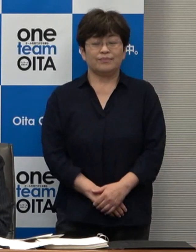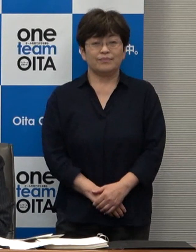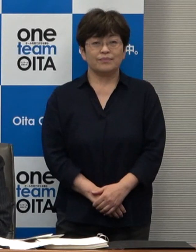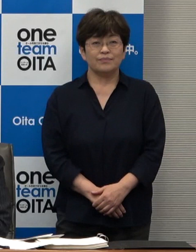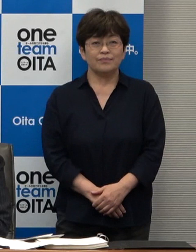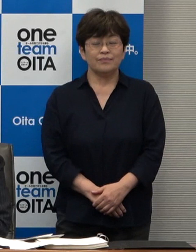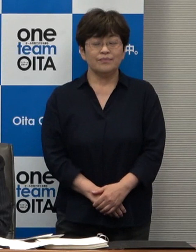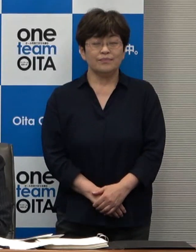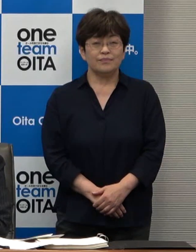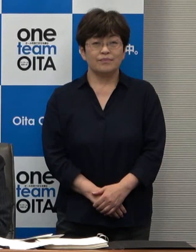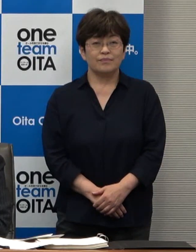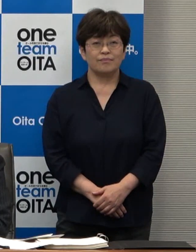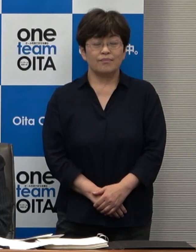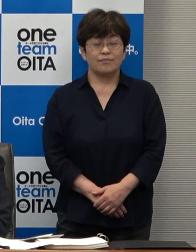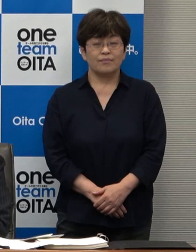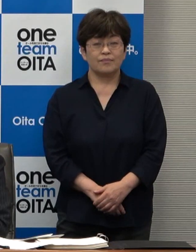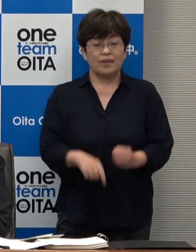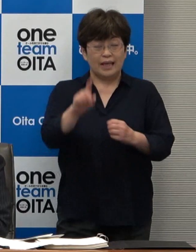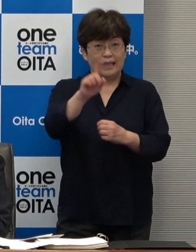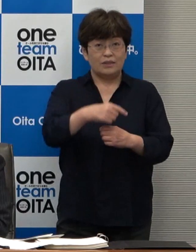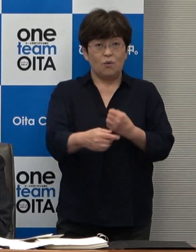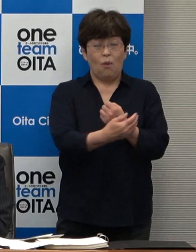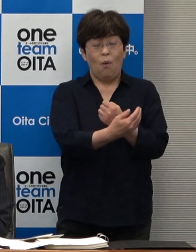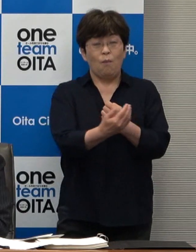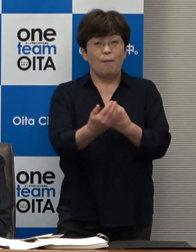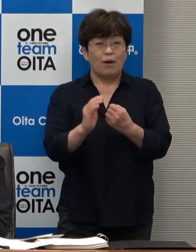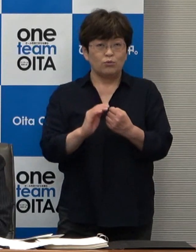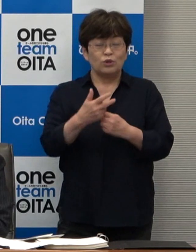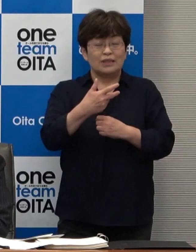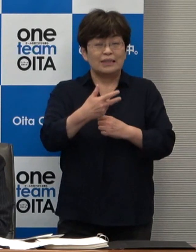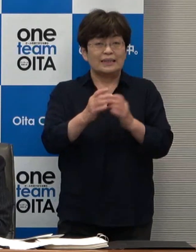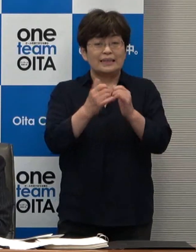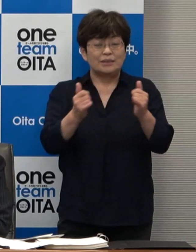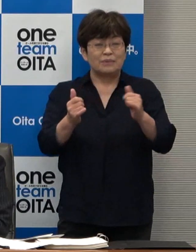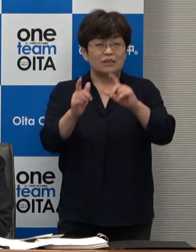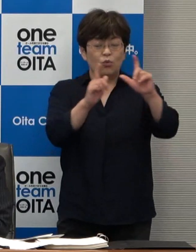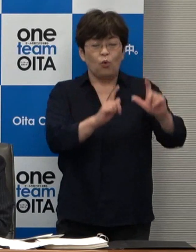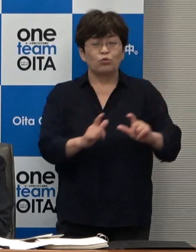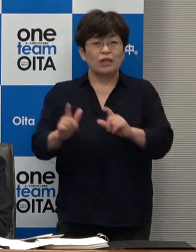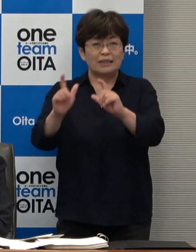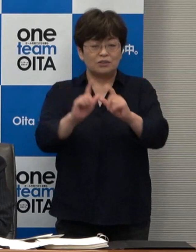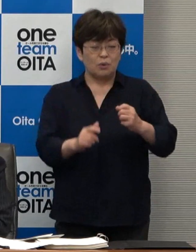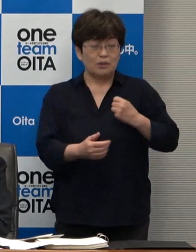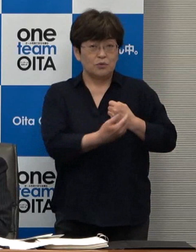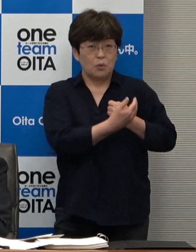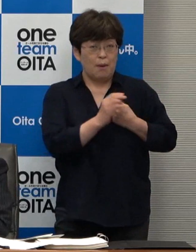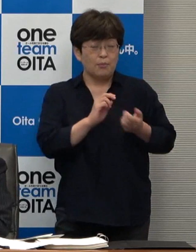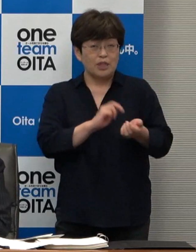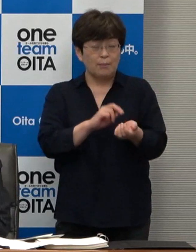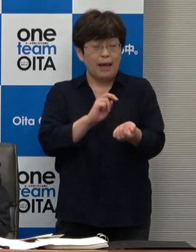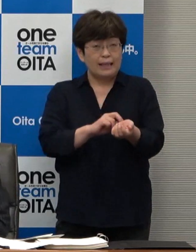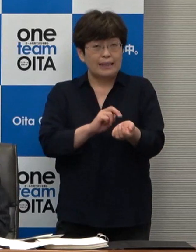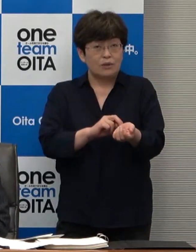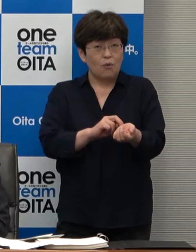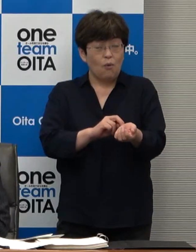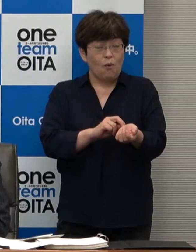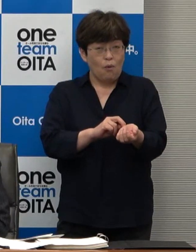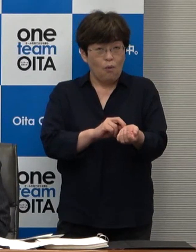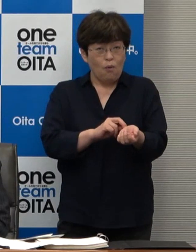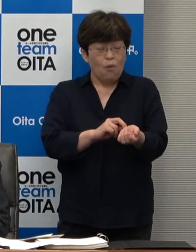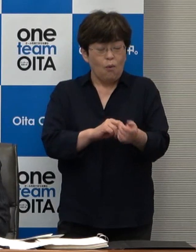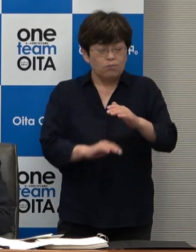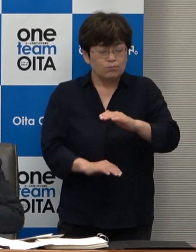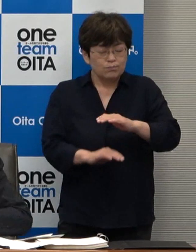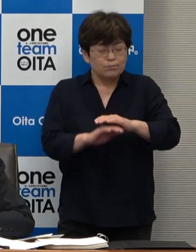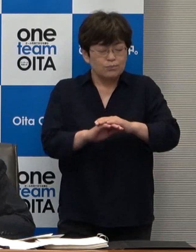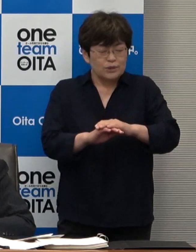人を守るまちづくり、市民の暮らしと命を守るため医療や防災の充実を図ります